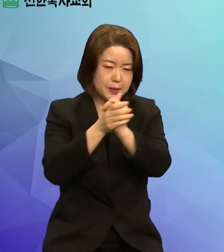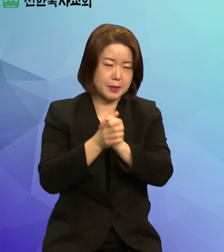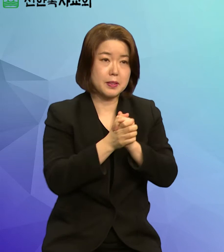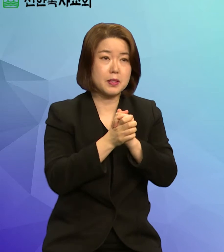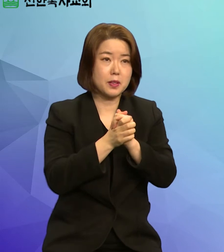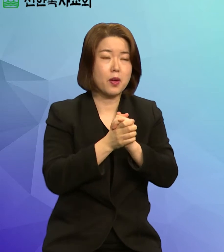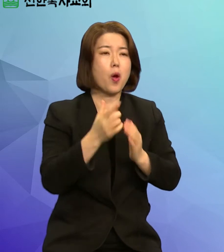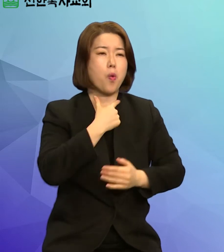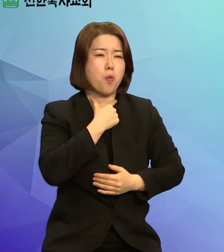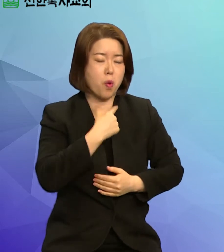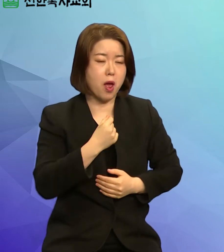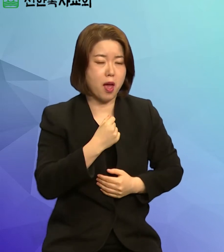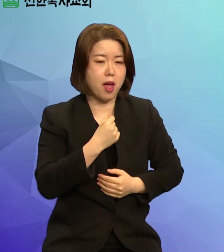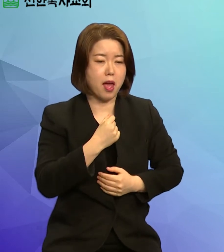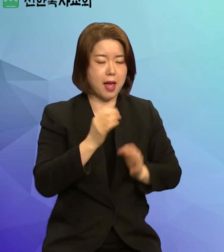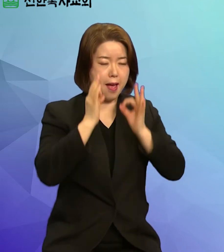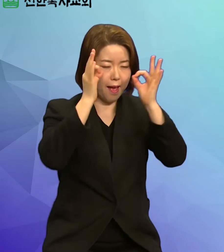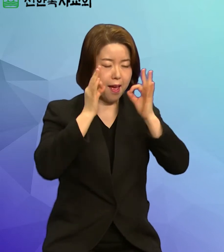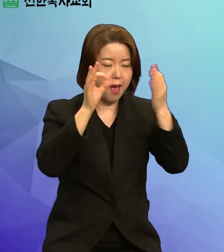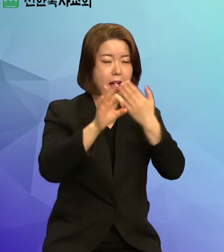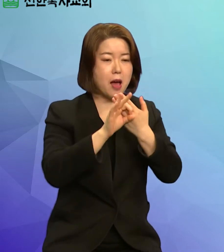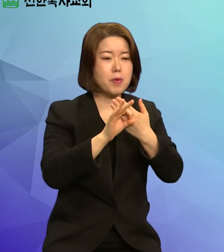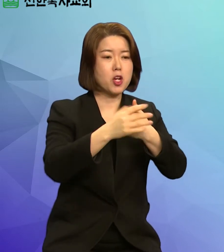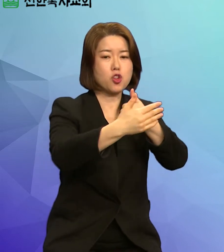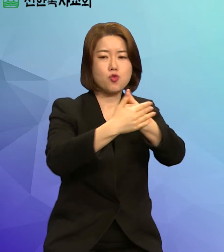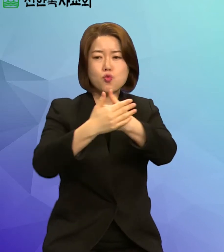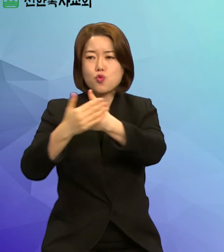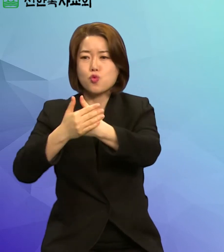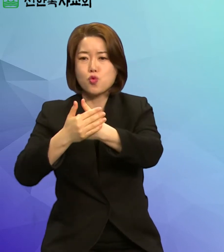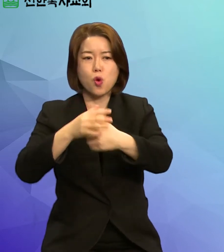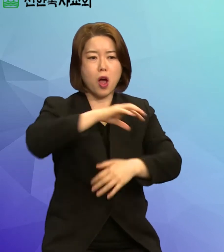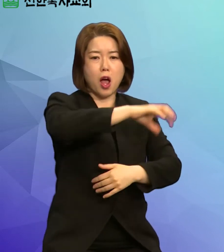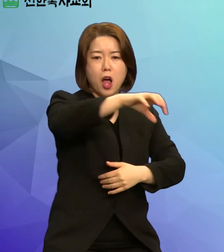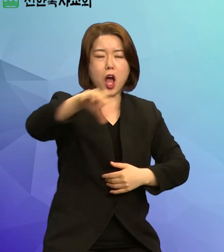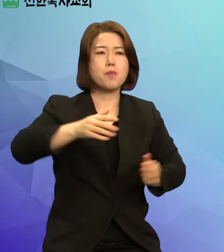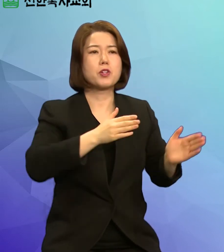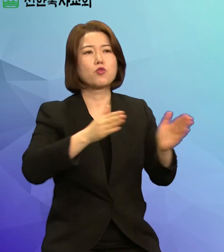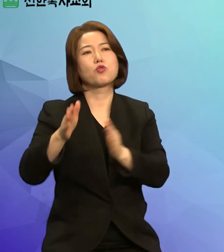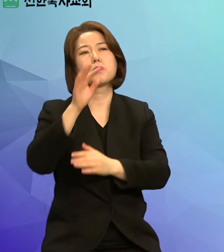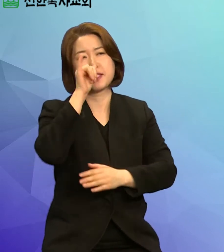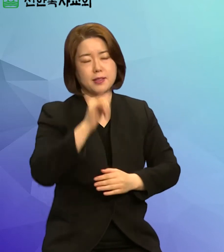쓰면 도울 준비는 사방에 되어 있습니다.